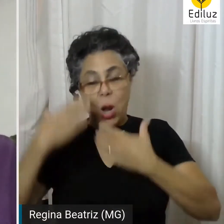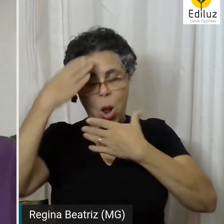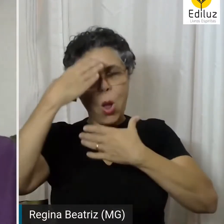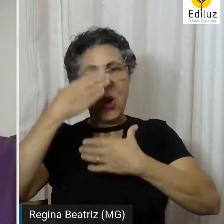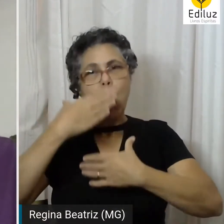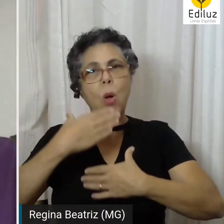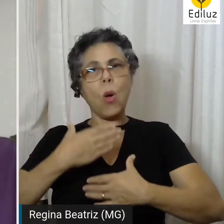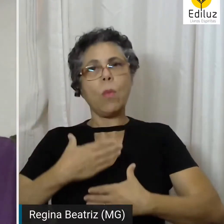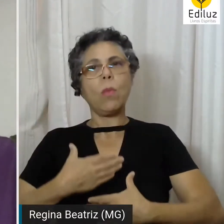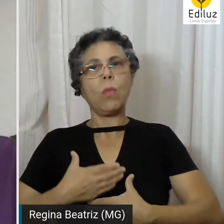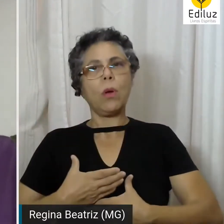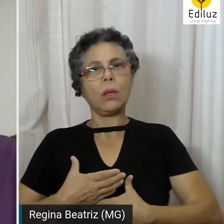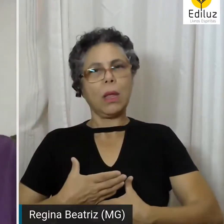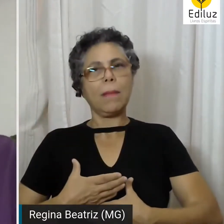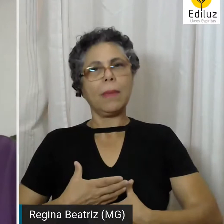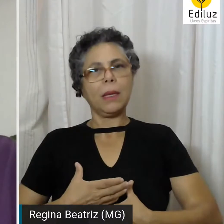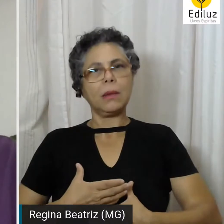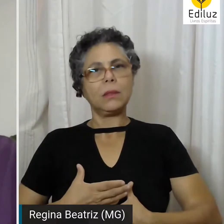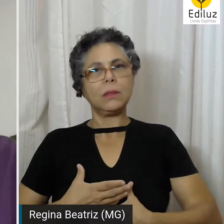comportamentos no ter,